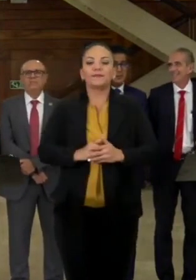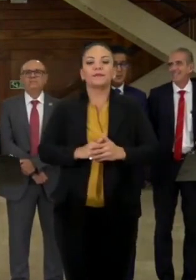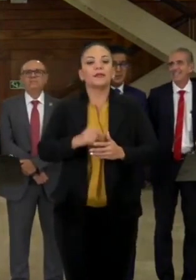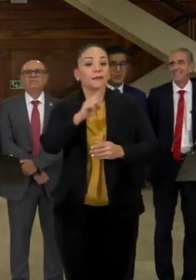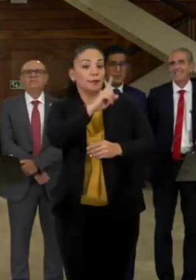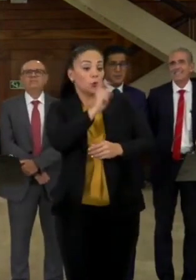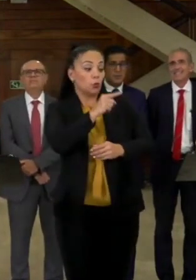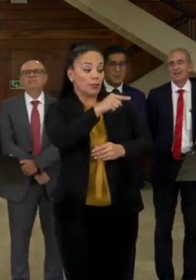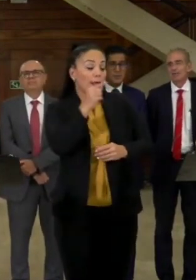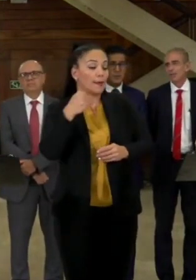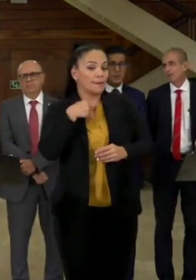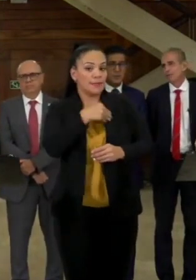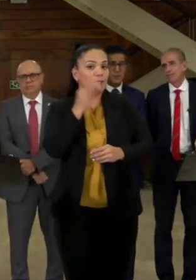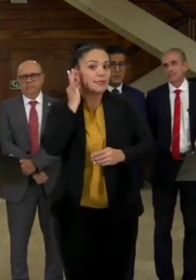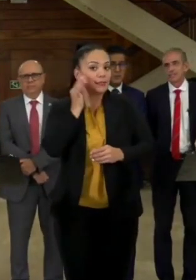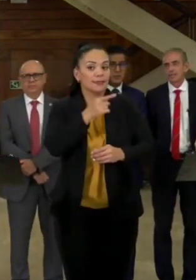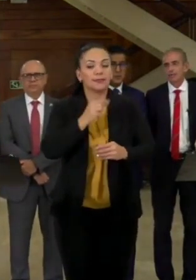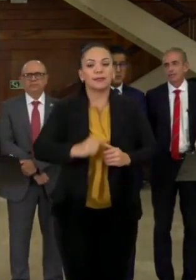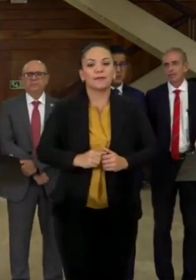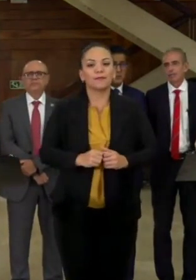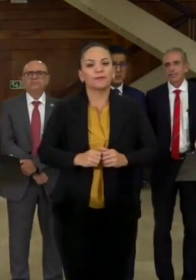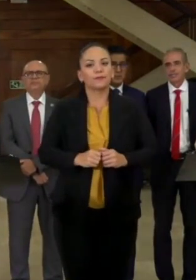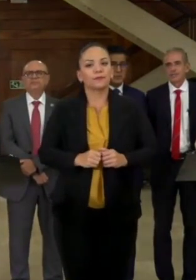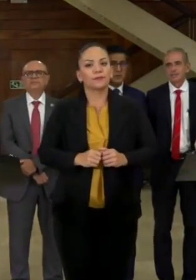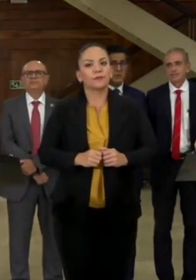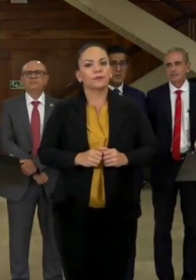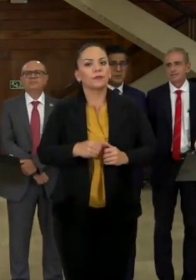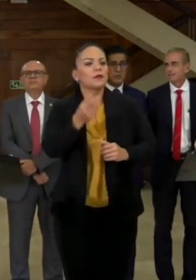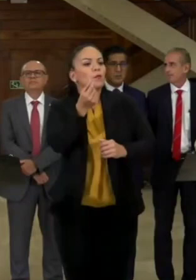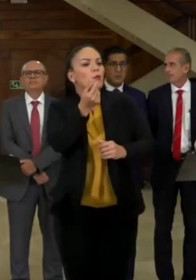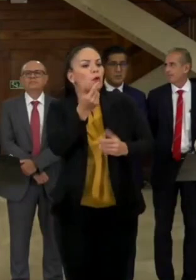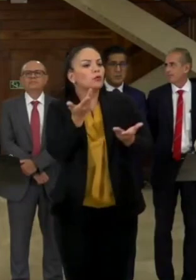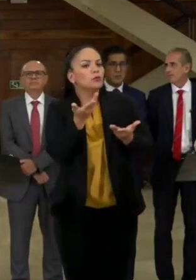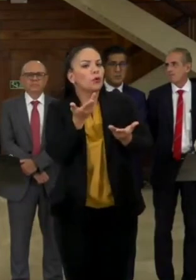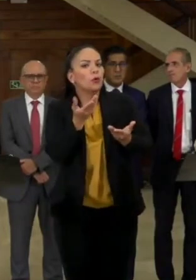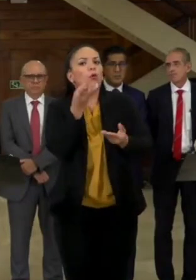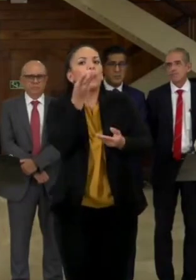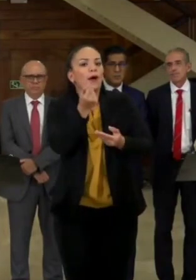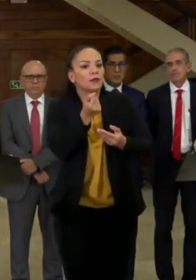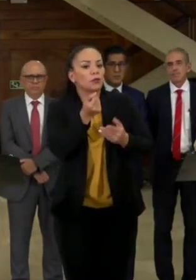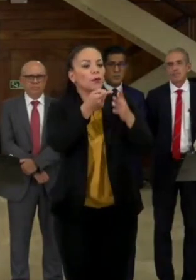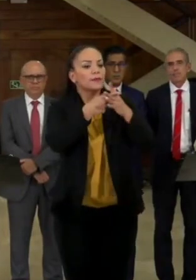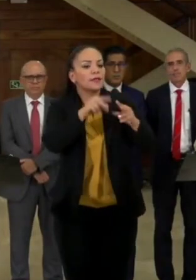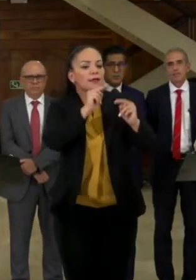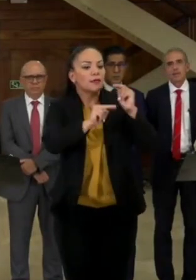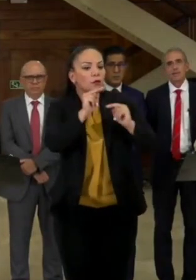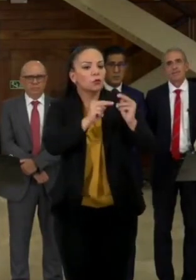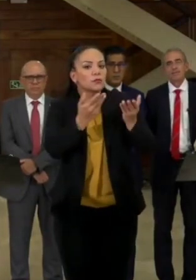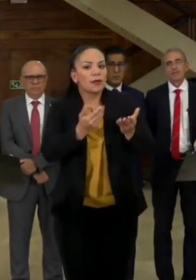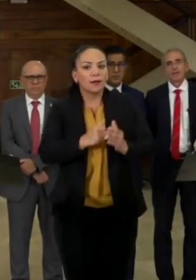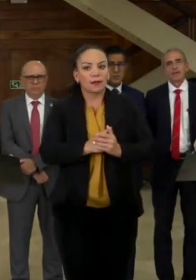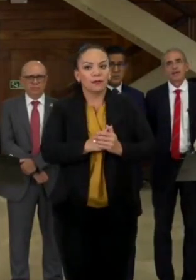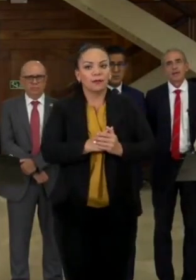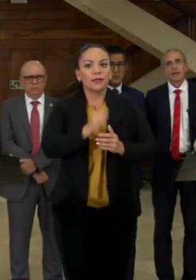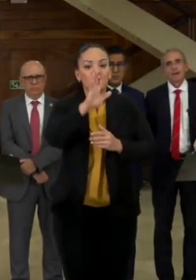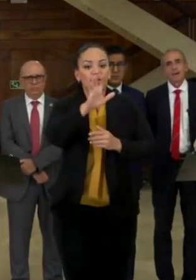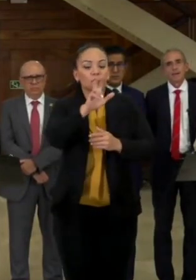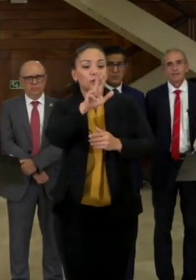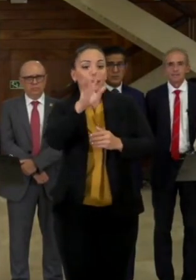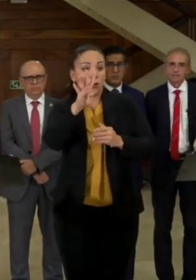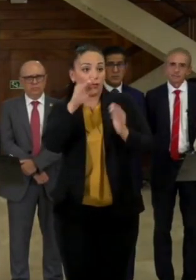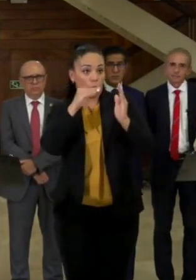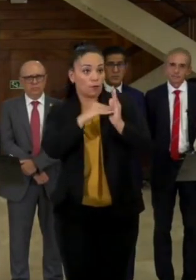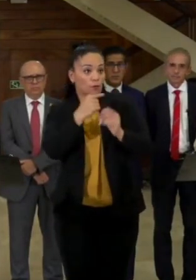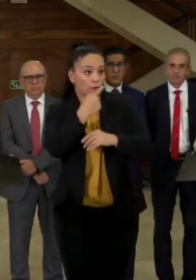Ministra, nada más para saber con qué monto van a empezar a negociar. Entonces, si va a quedar con 564,000, usted